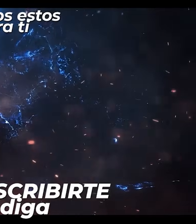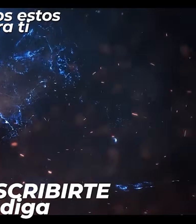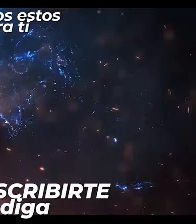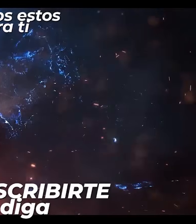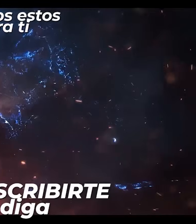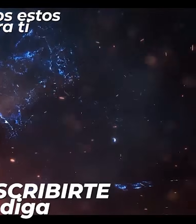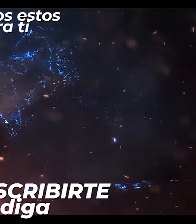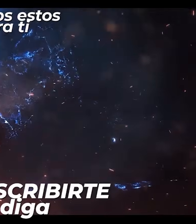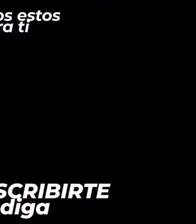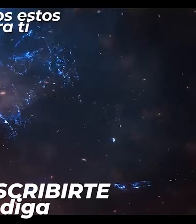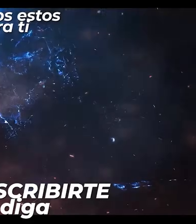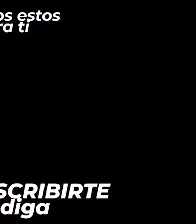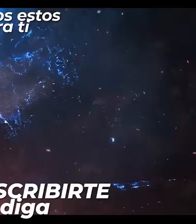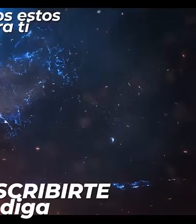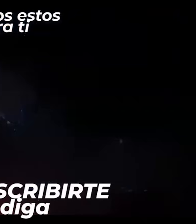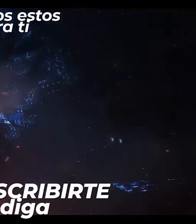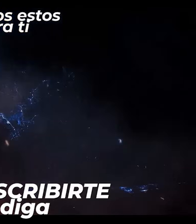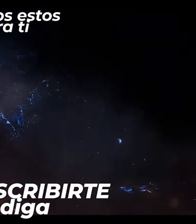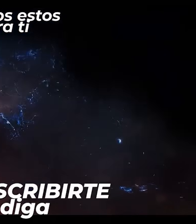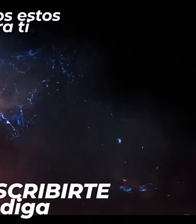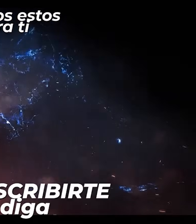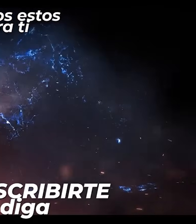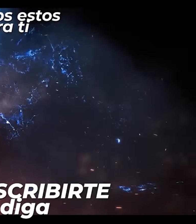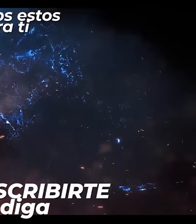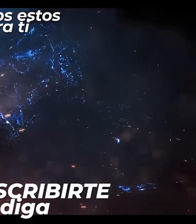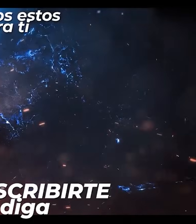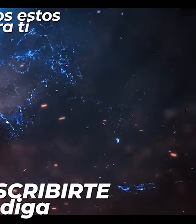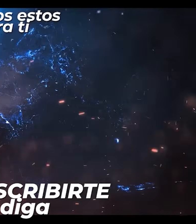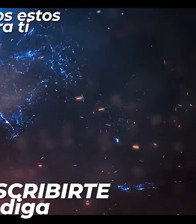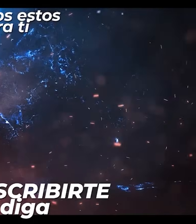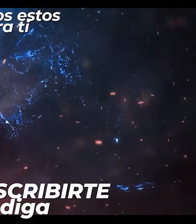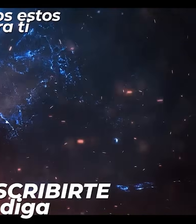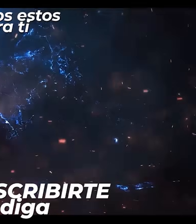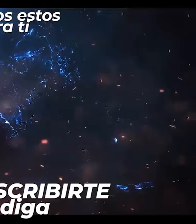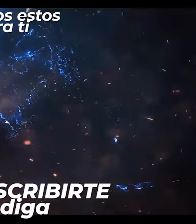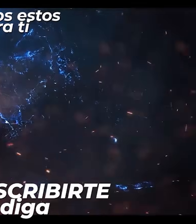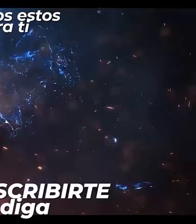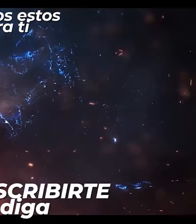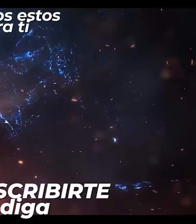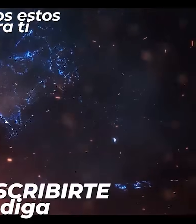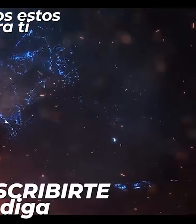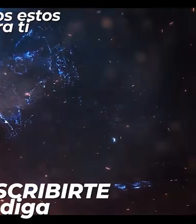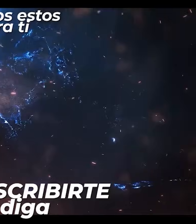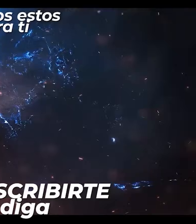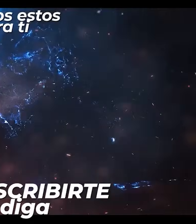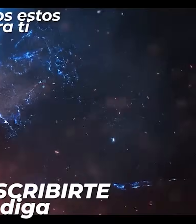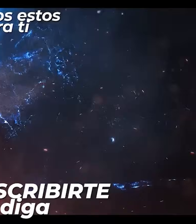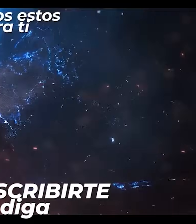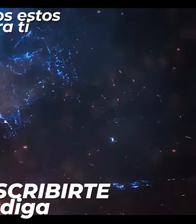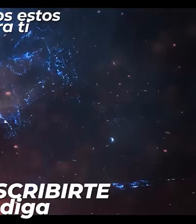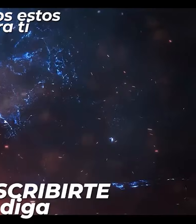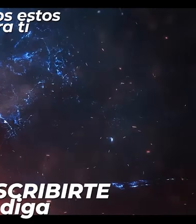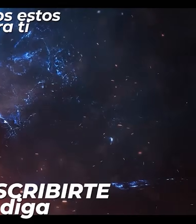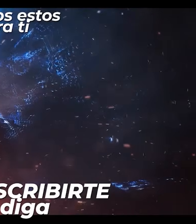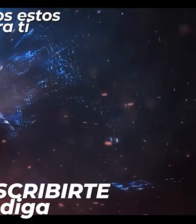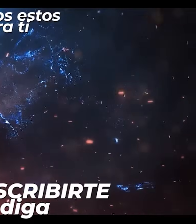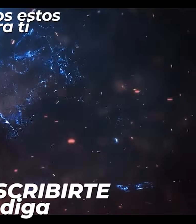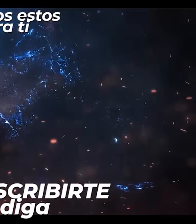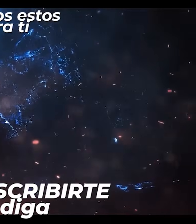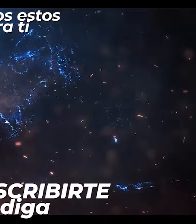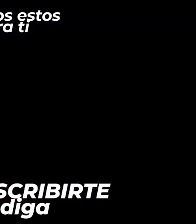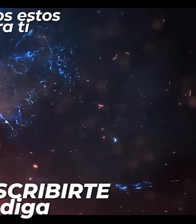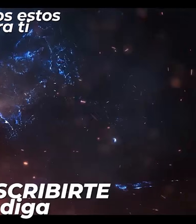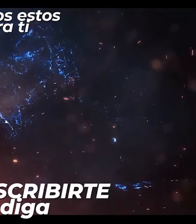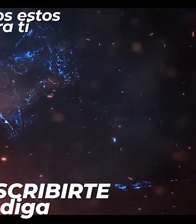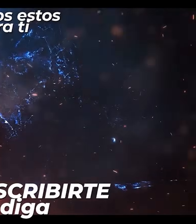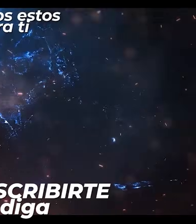esta predicación de bendición. Voy a dejarte aquí dos predicaciones más para que juntos escuchemos más predicaciones de la hermana Luz Marina de